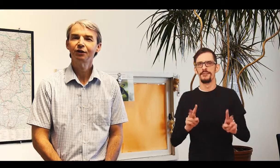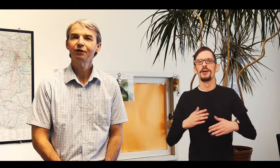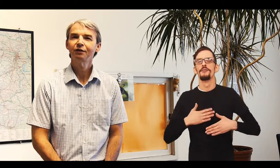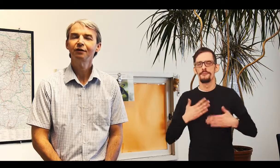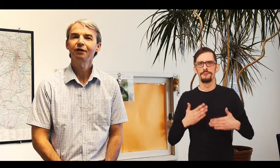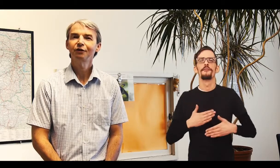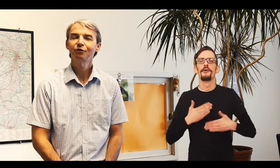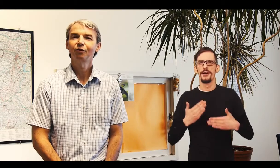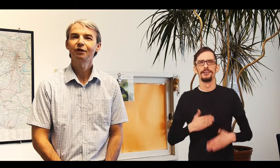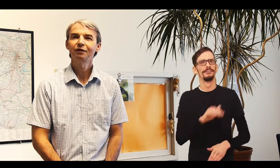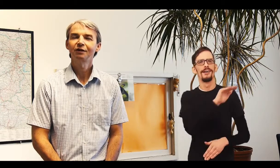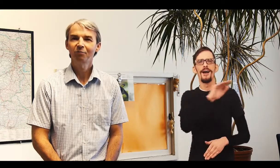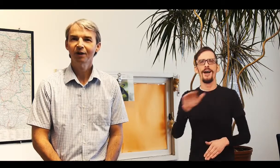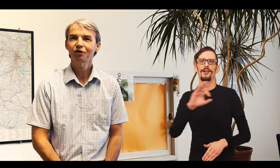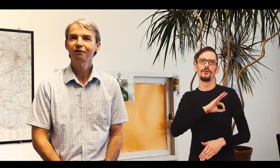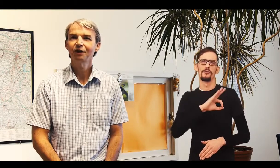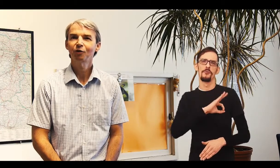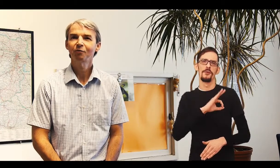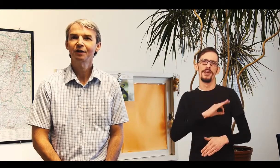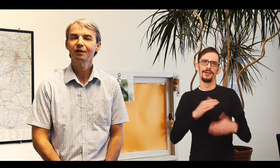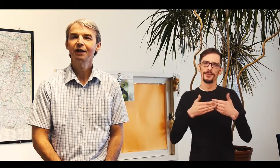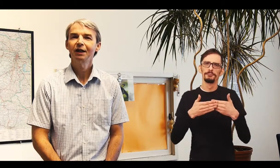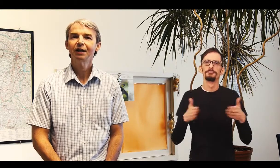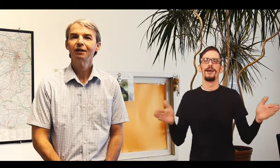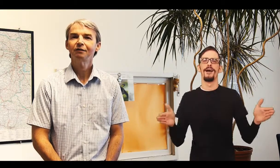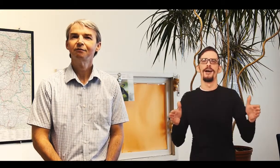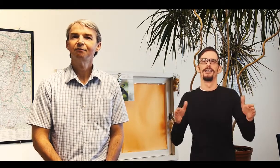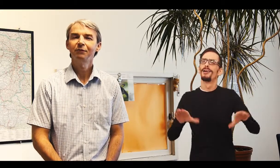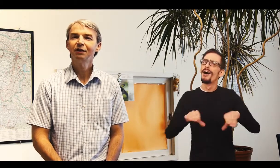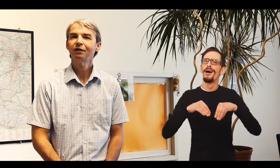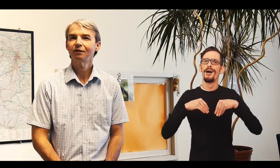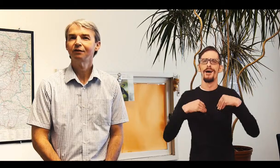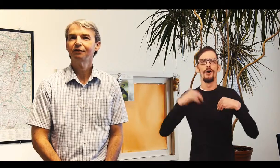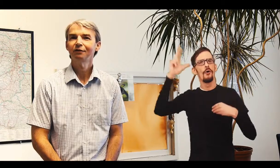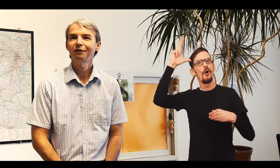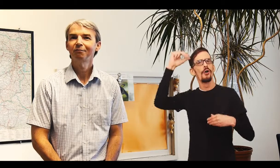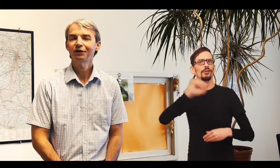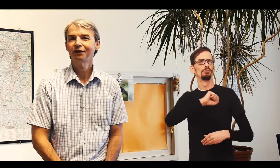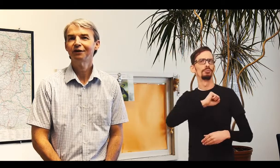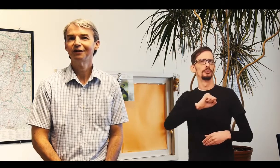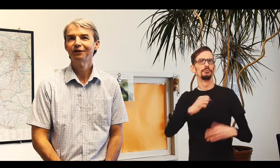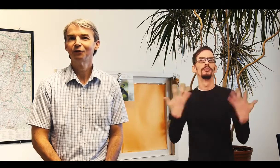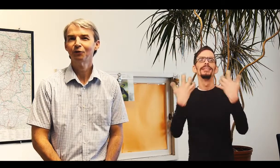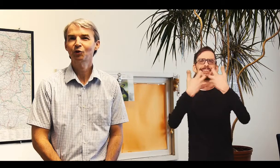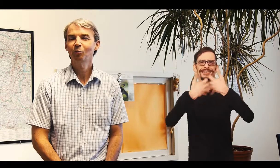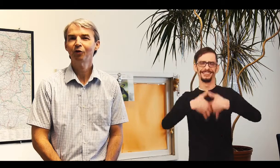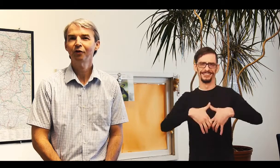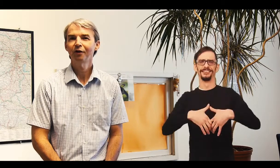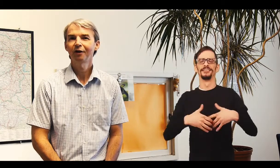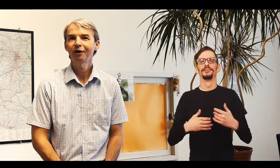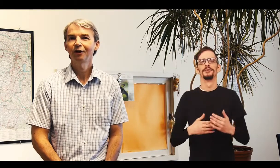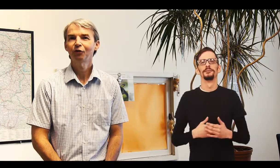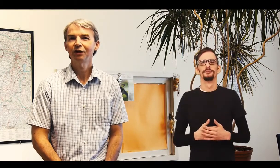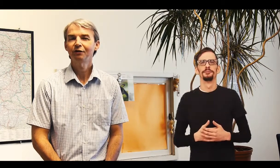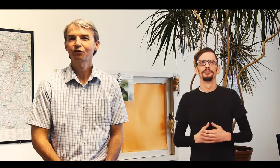Kollegen und Kolleginnen die Beretschaft gekommen ist, ein Miteinander mit einer Art aufzubauen und den